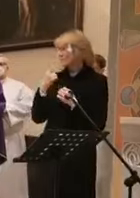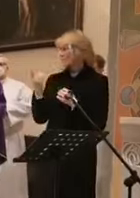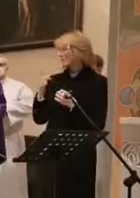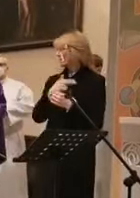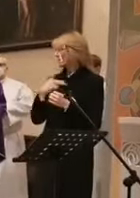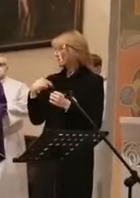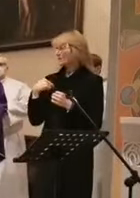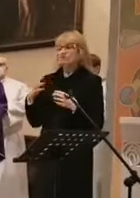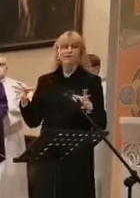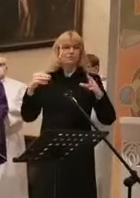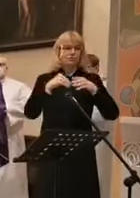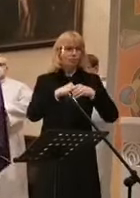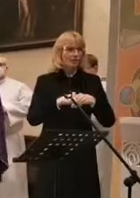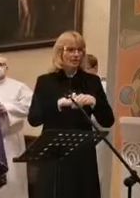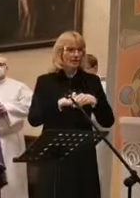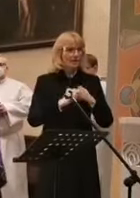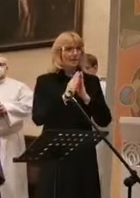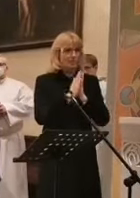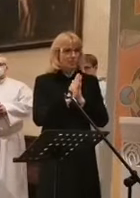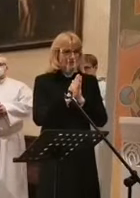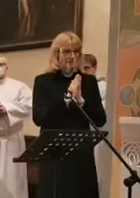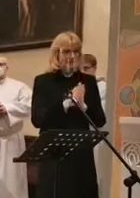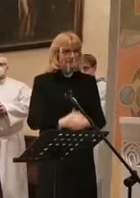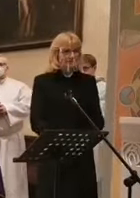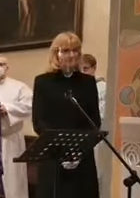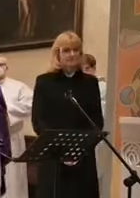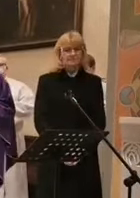nasze wspólne modlitwy.